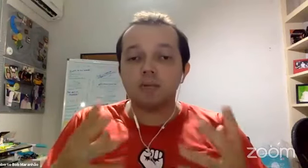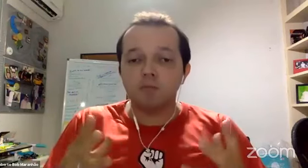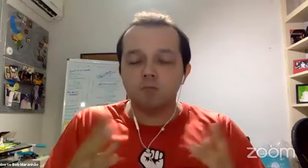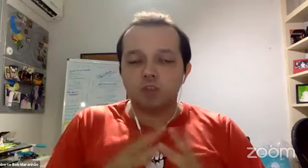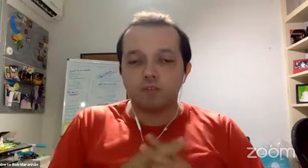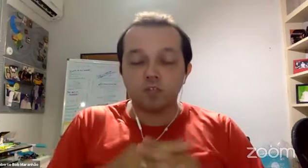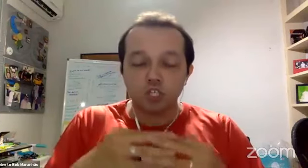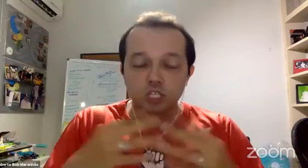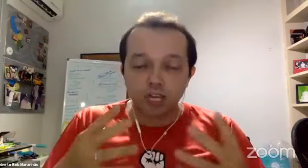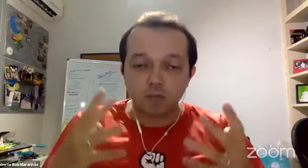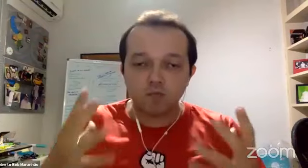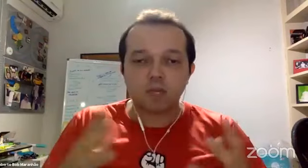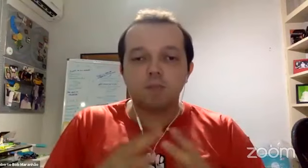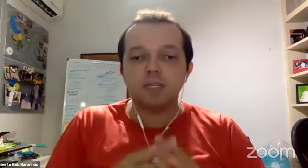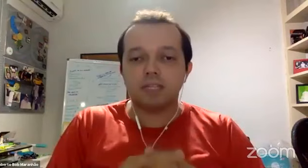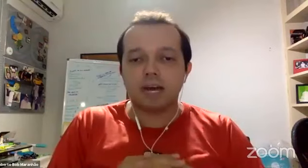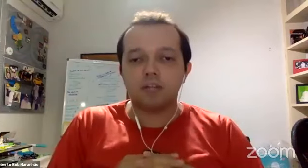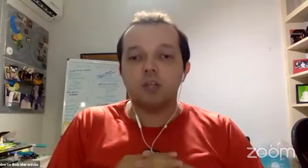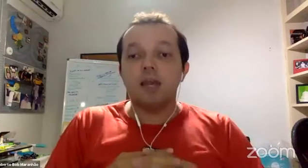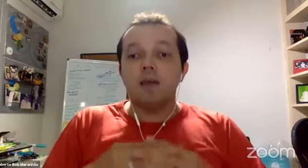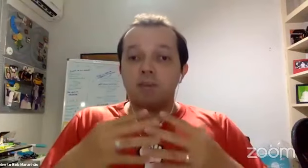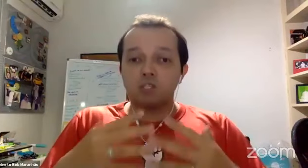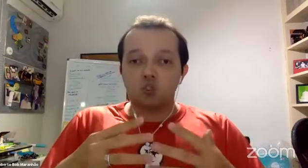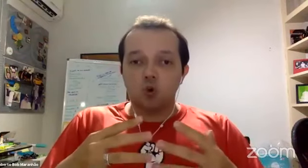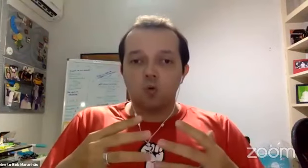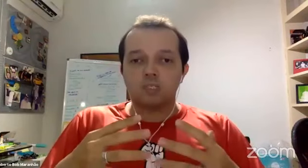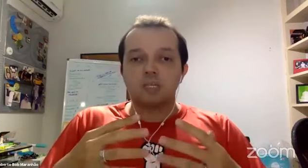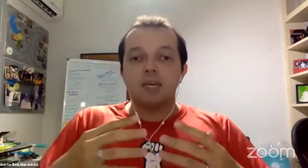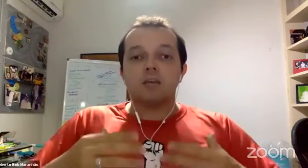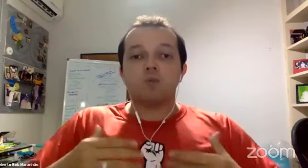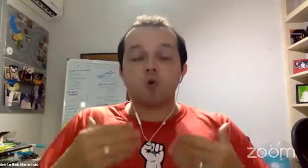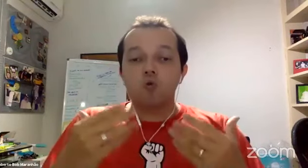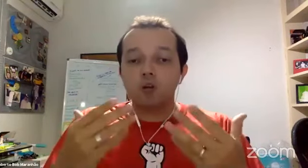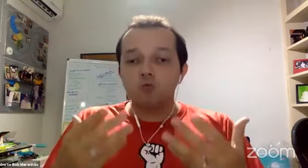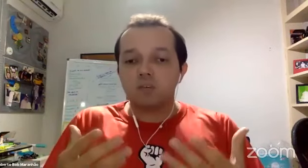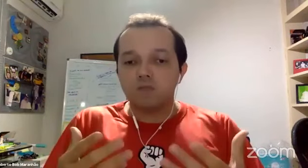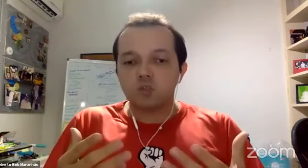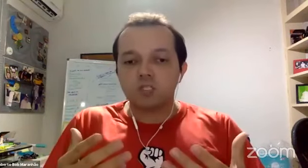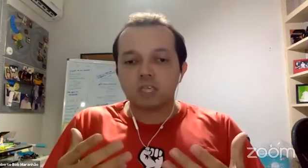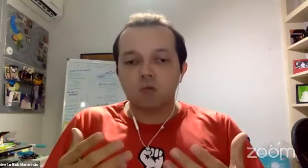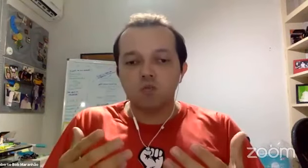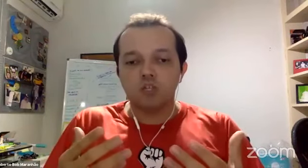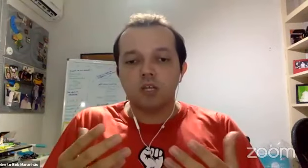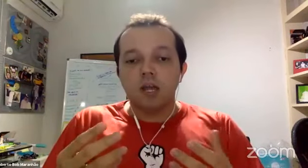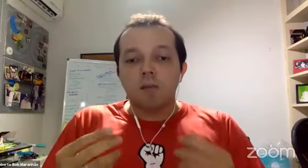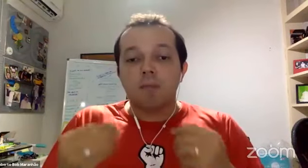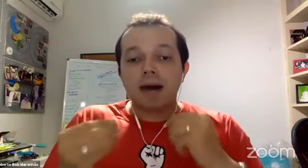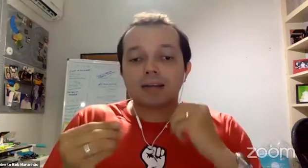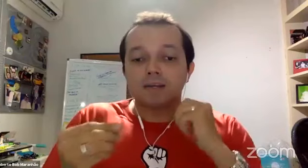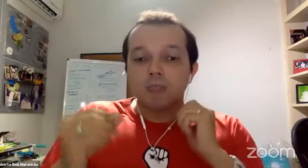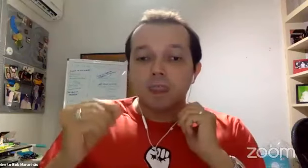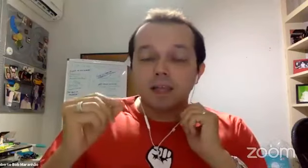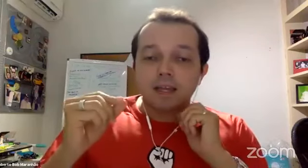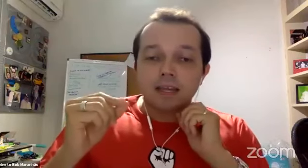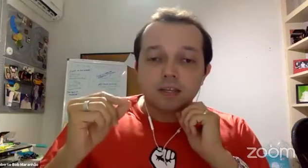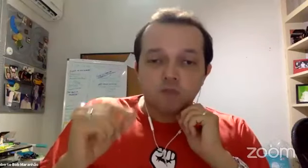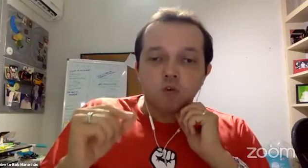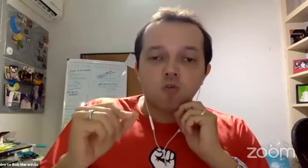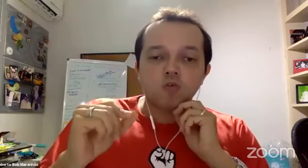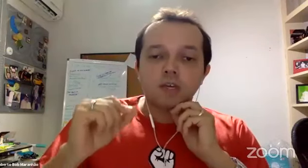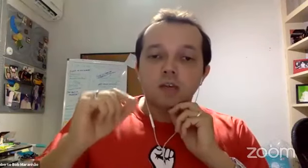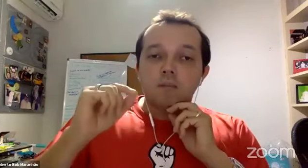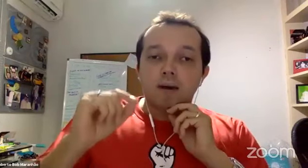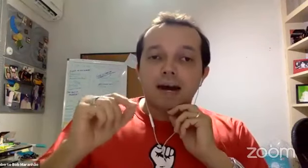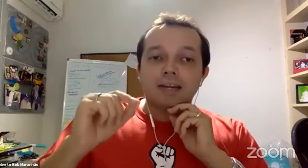de extrema vulnerabilidade, pessoas que procuram o serviço de saúde para, já